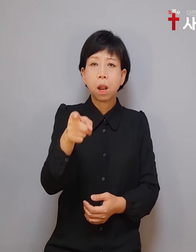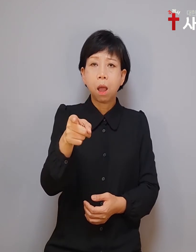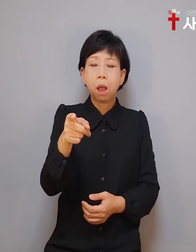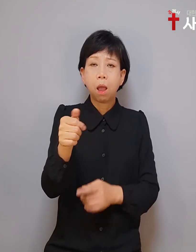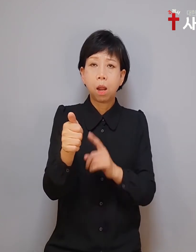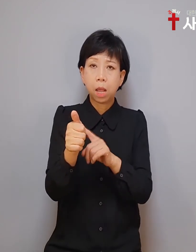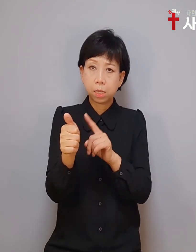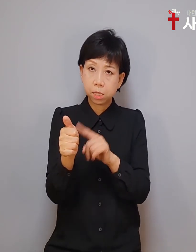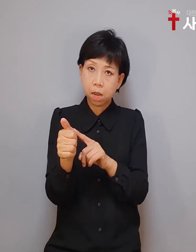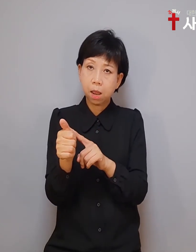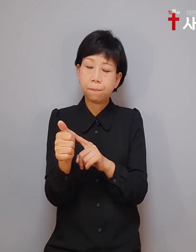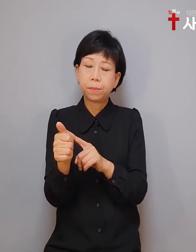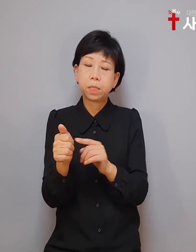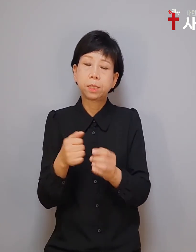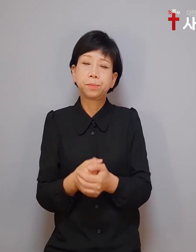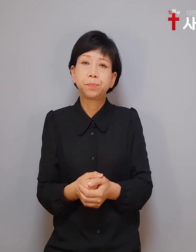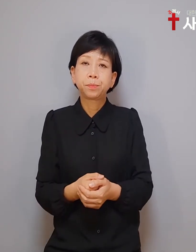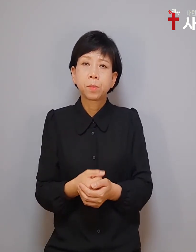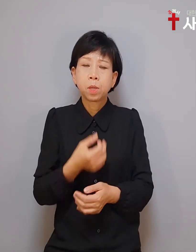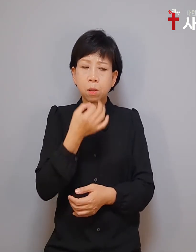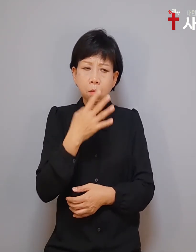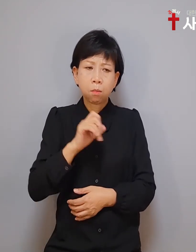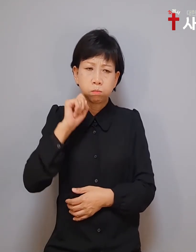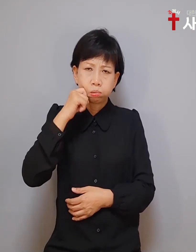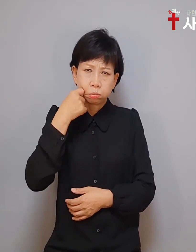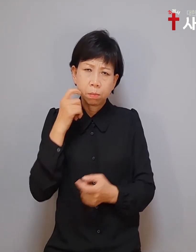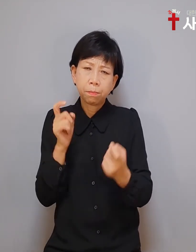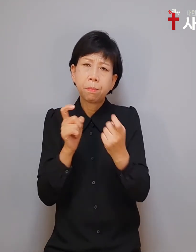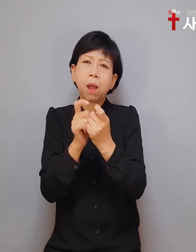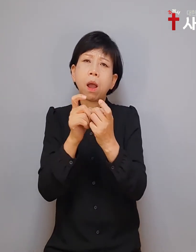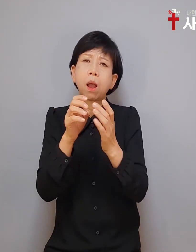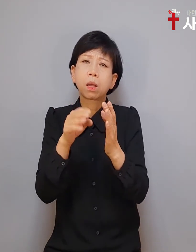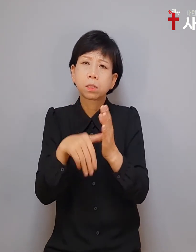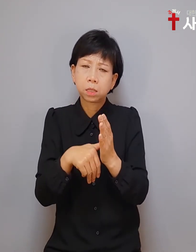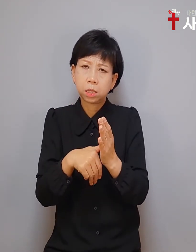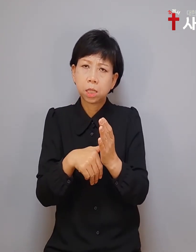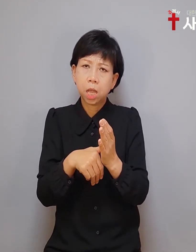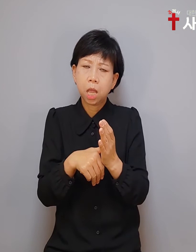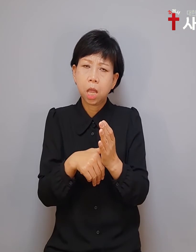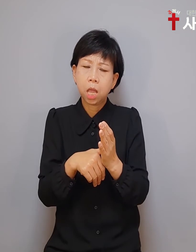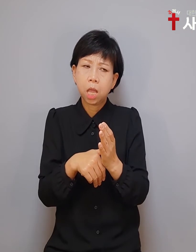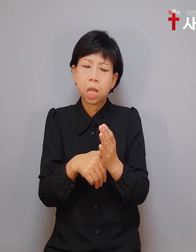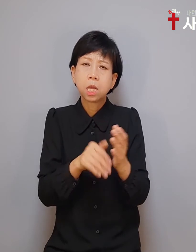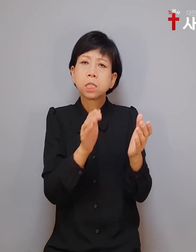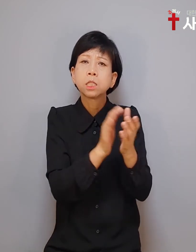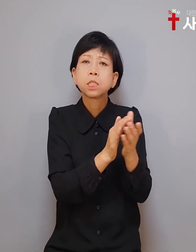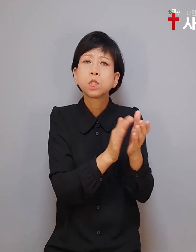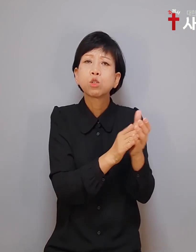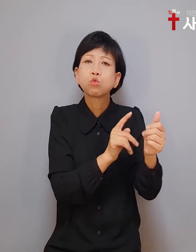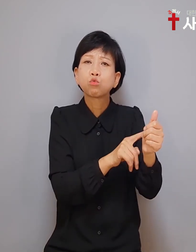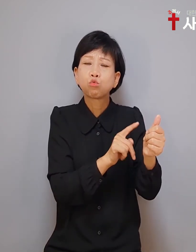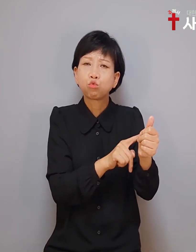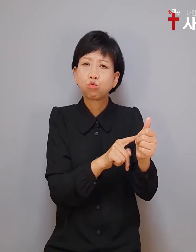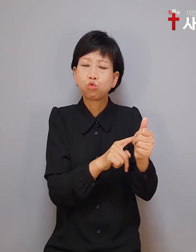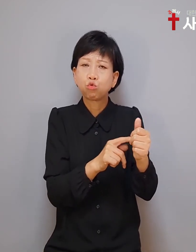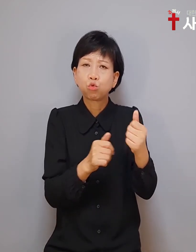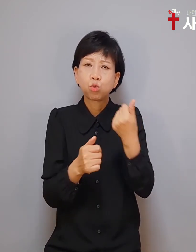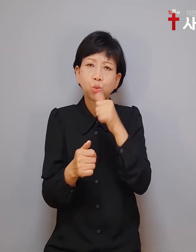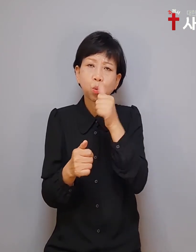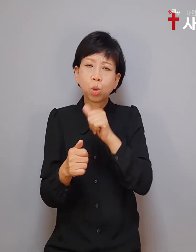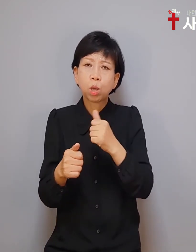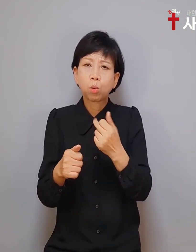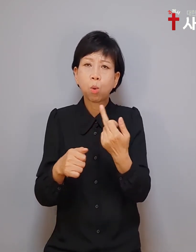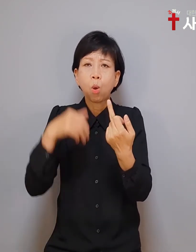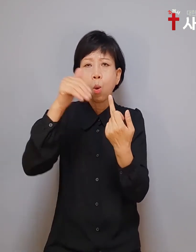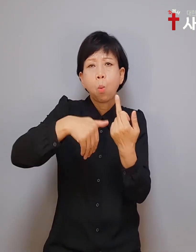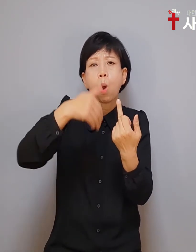권유로 광산업을 시작했습니다. 그러나 사기를 당해서 원금을 모두 날렸습니다.